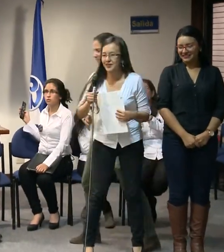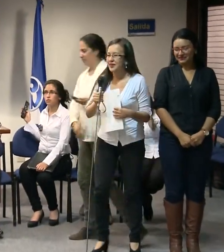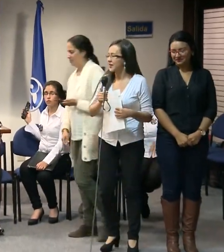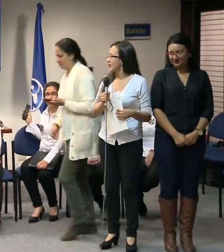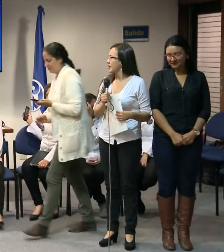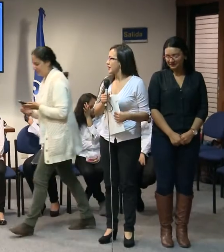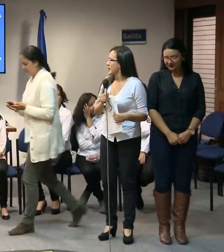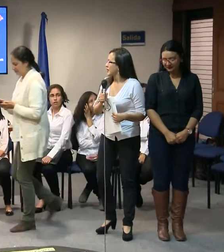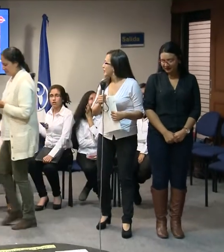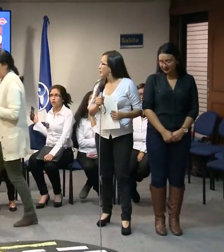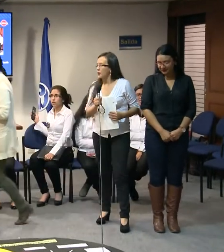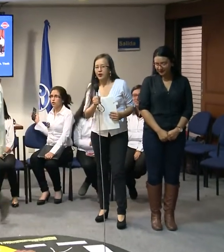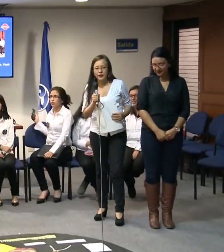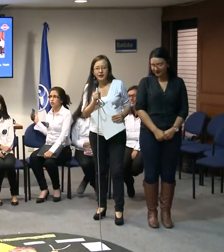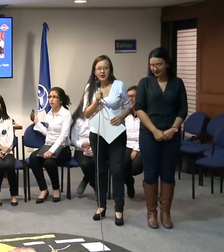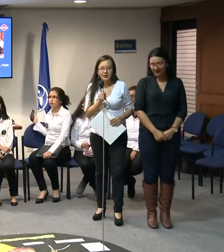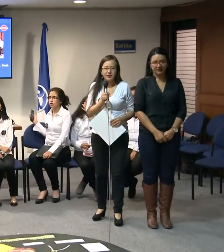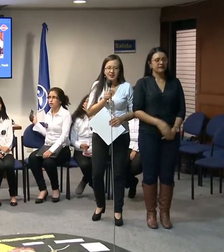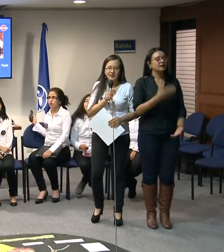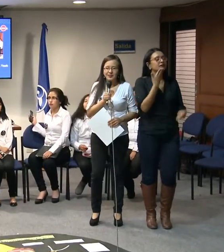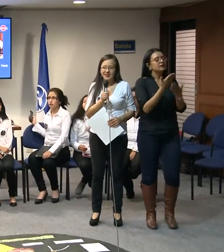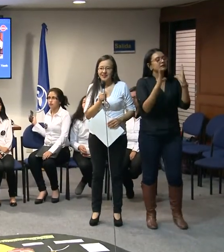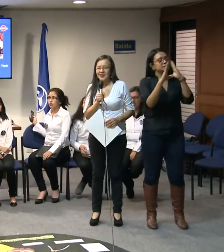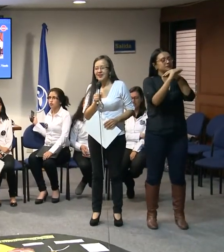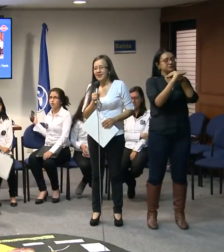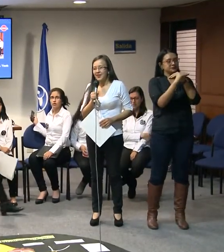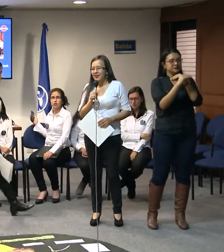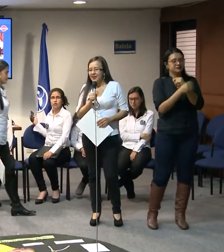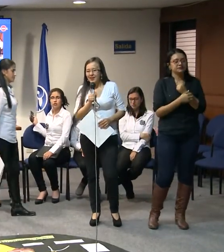Gracias. Bueno, buenas noches.